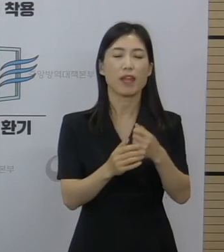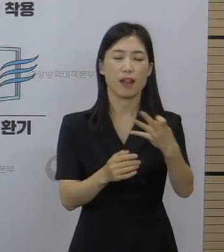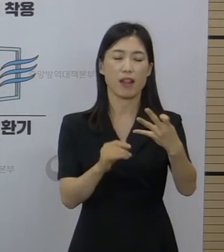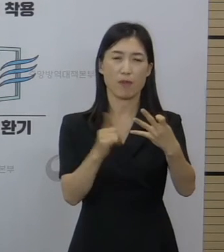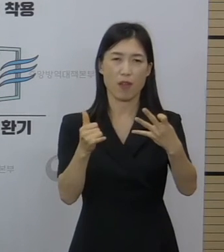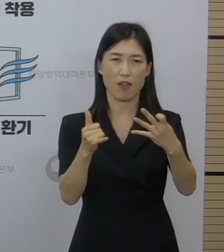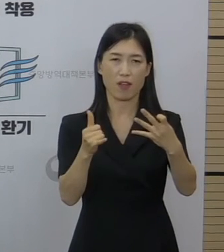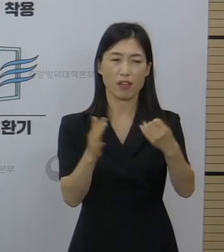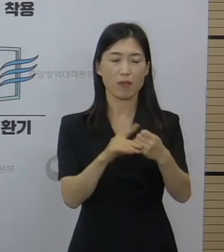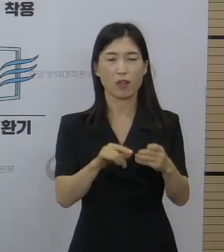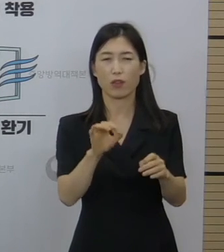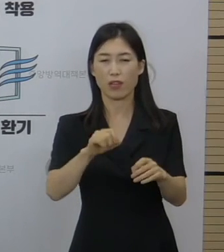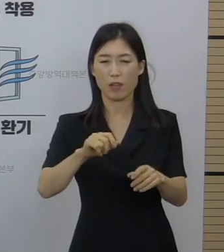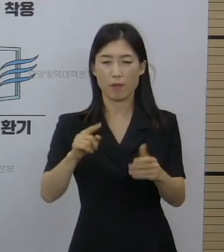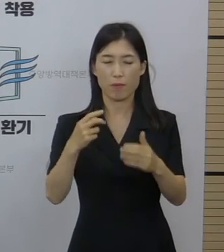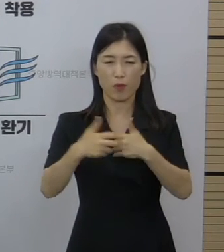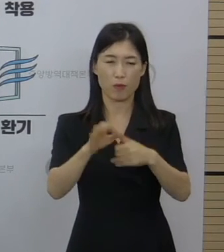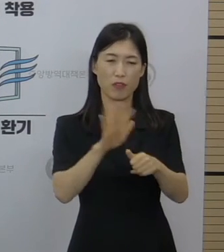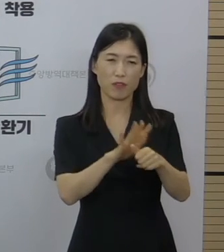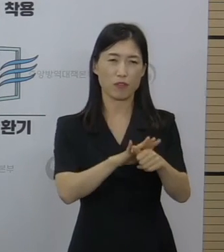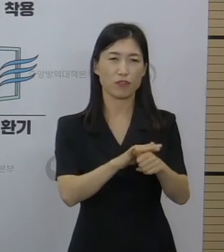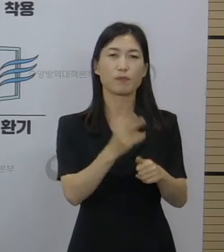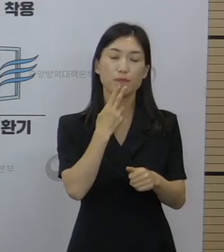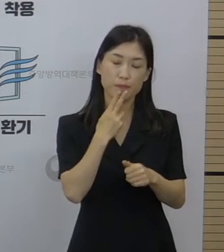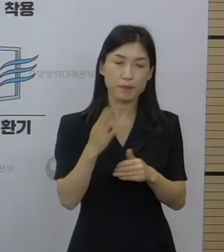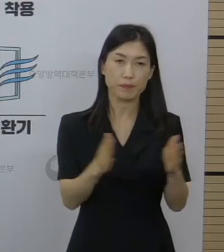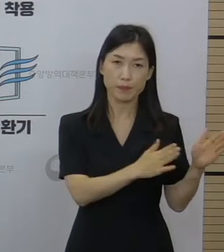진료비 지원 대상이 되었습니다.